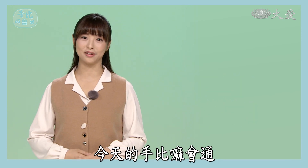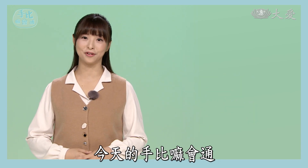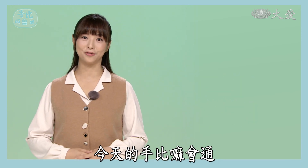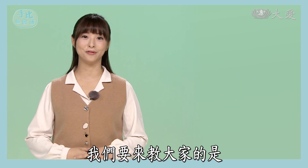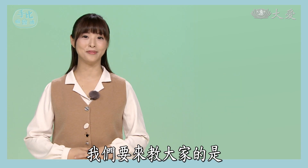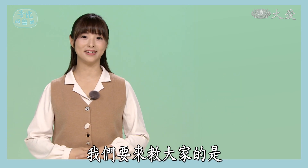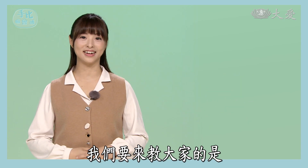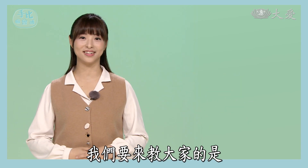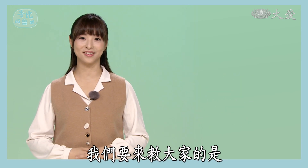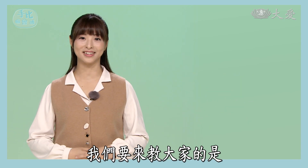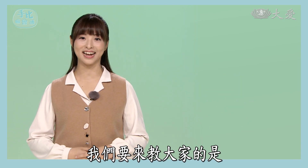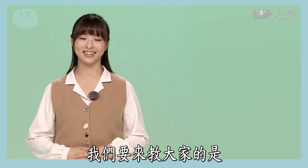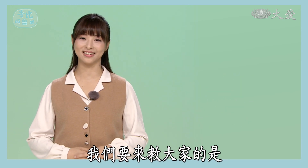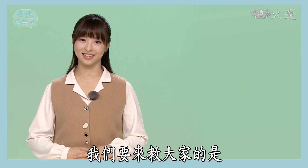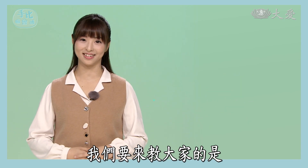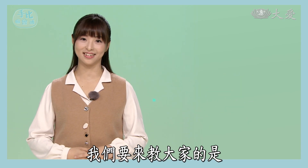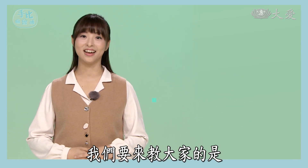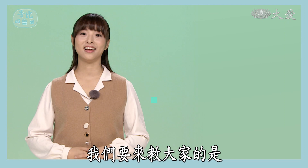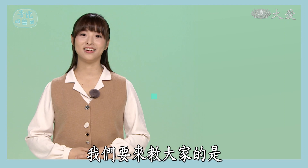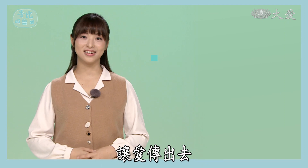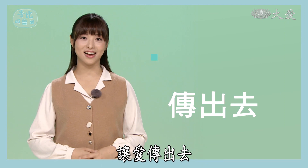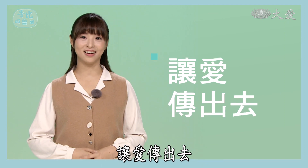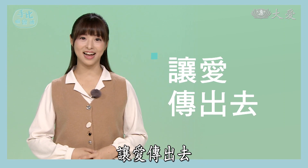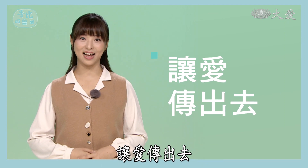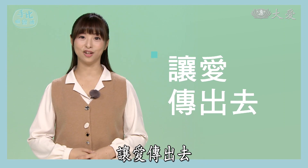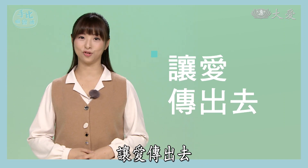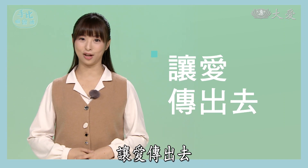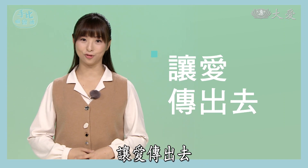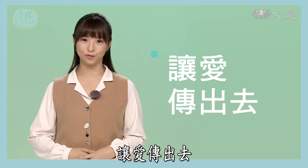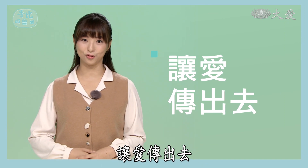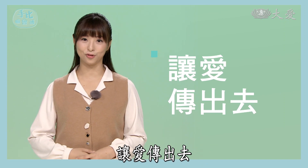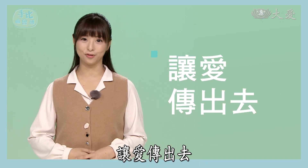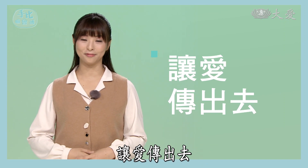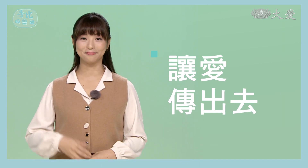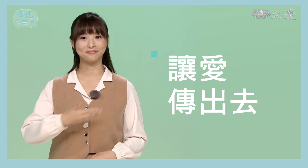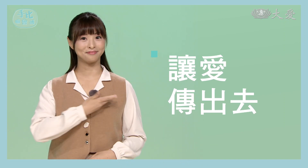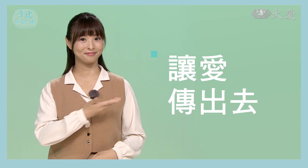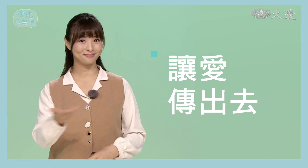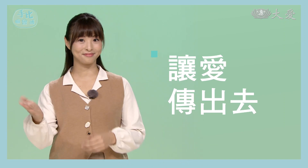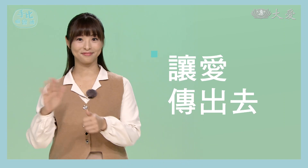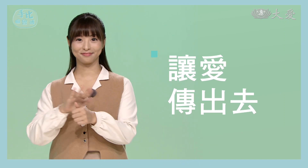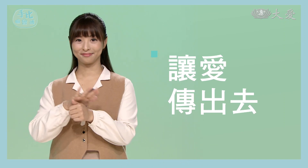通，我们要来教大家的是，让爱传出去。